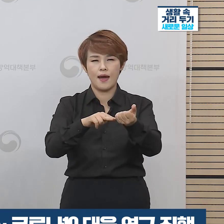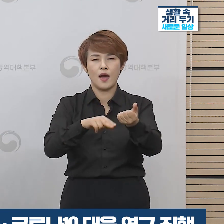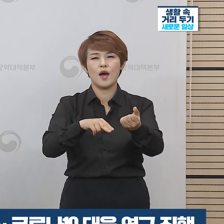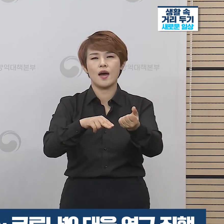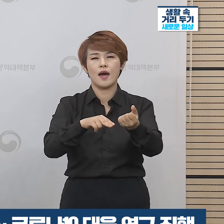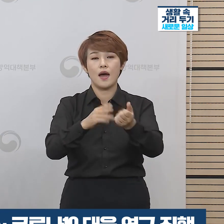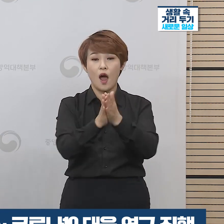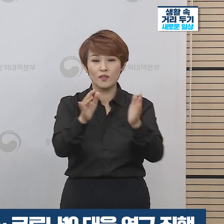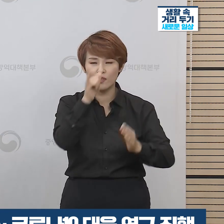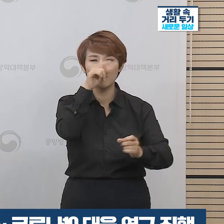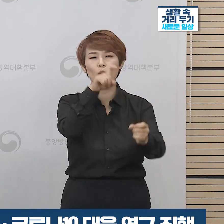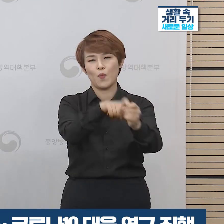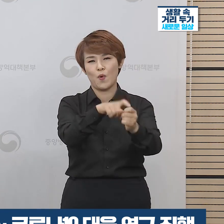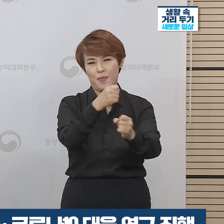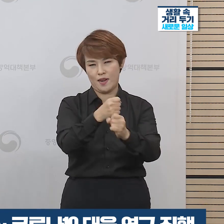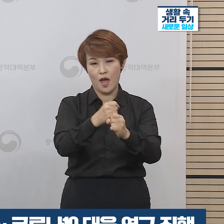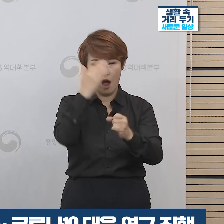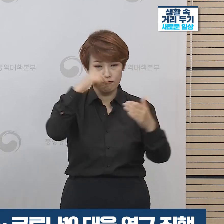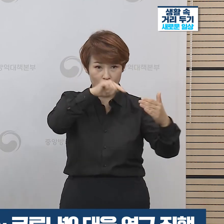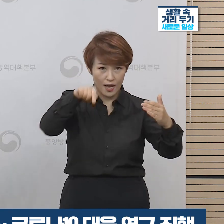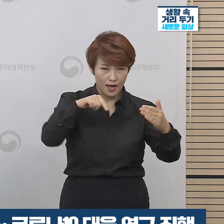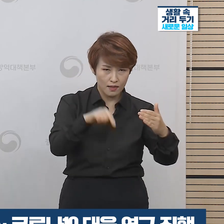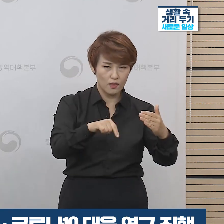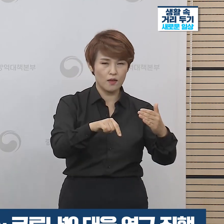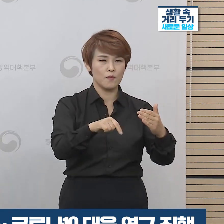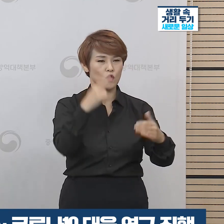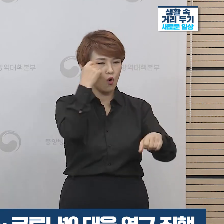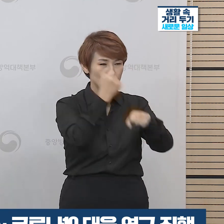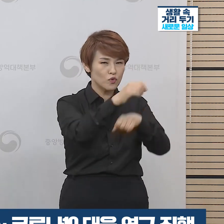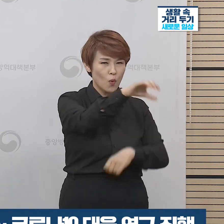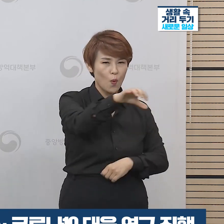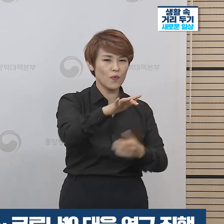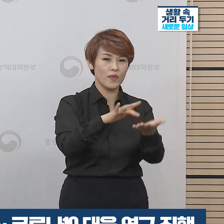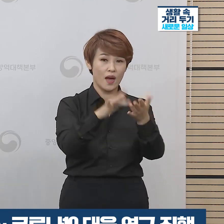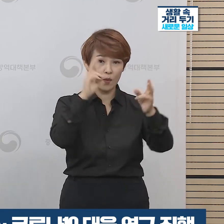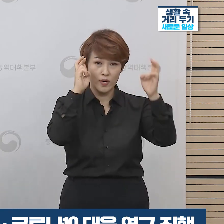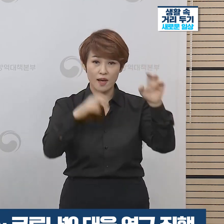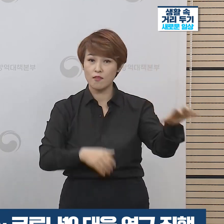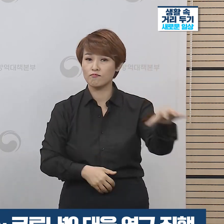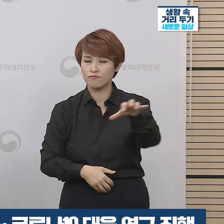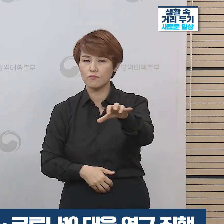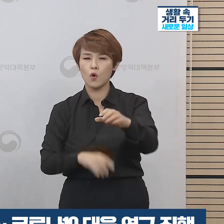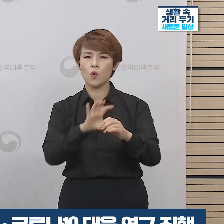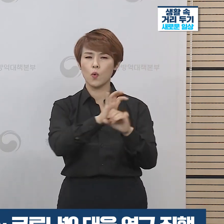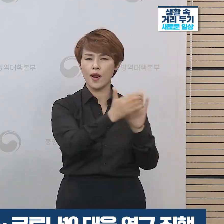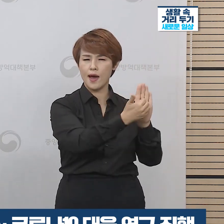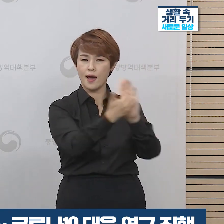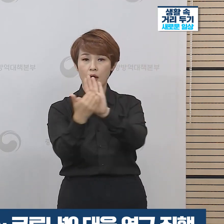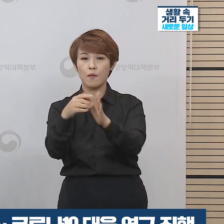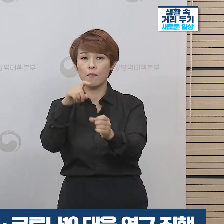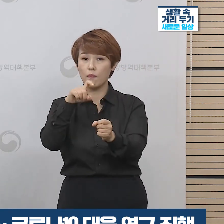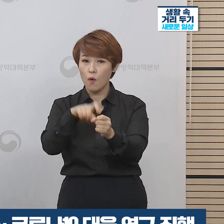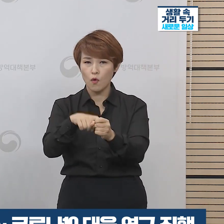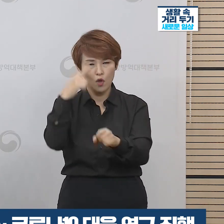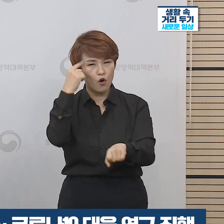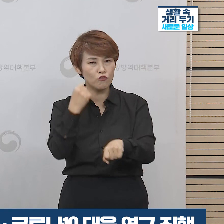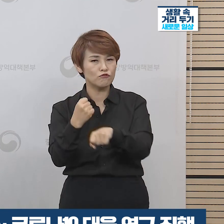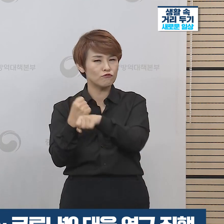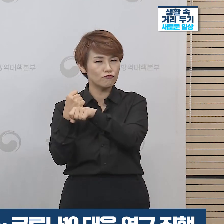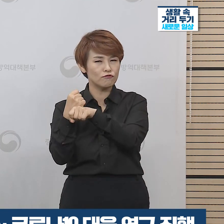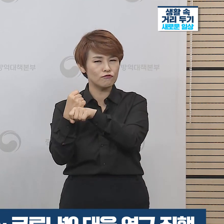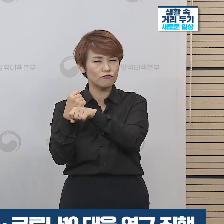연구 기반 또는 제약업체 를 중심으로 어 코로나 119 에 대응하기 위한 연구를